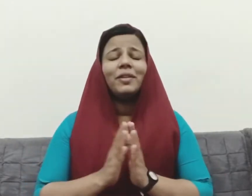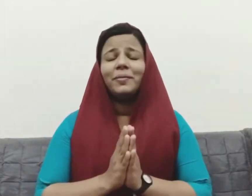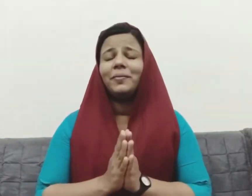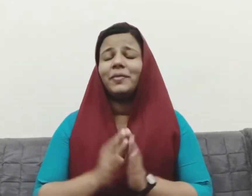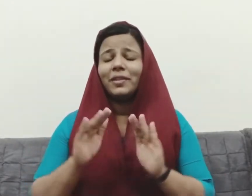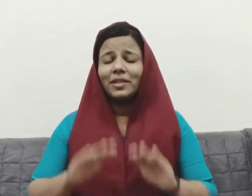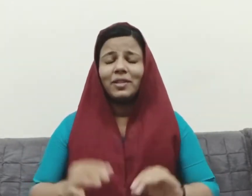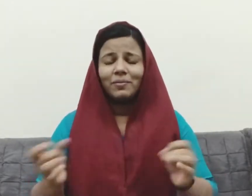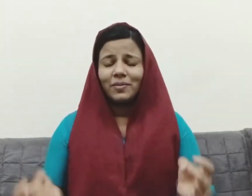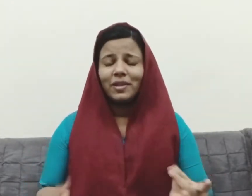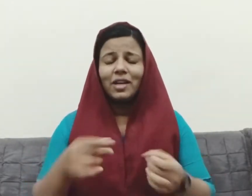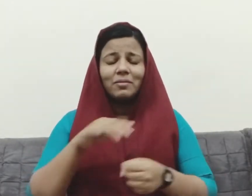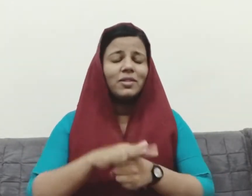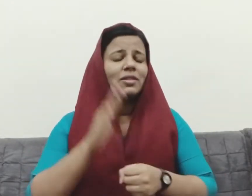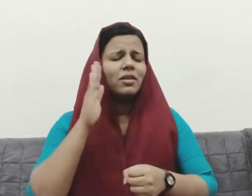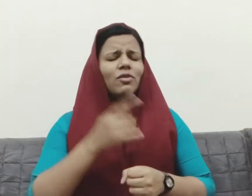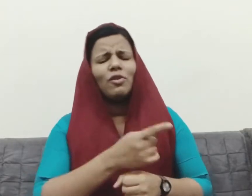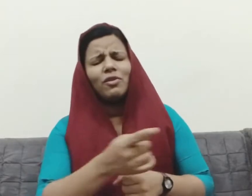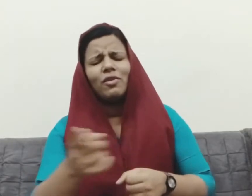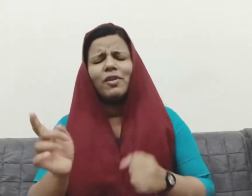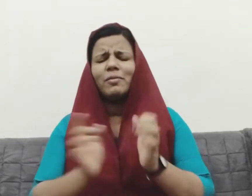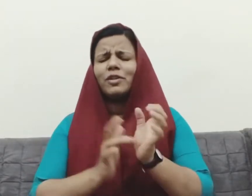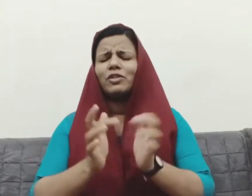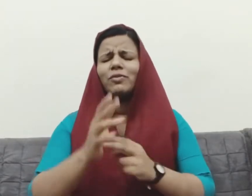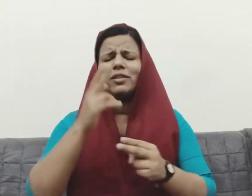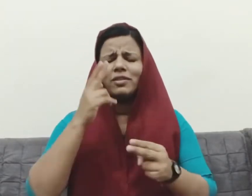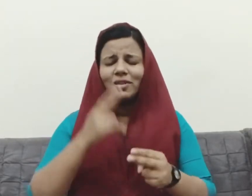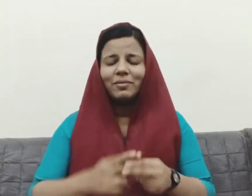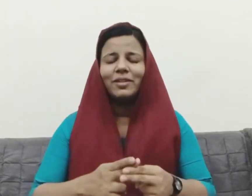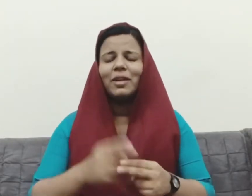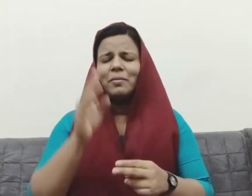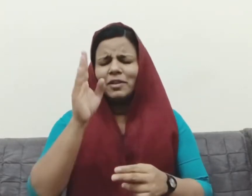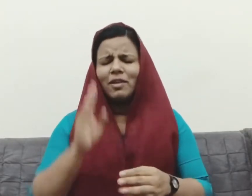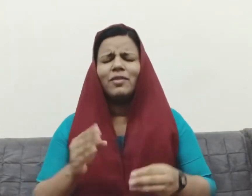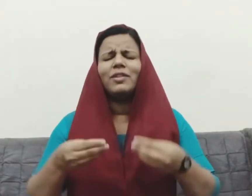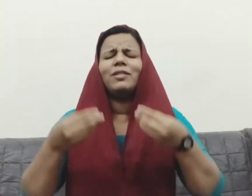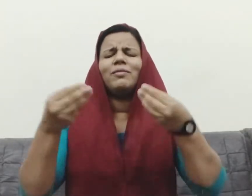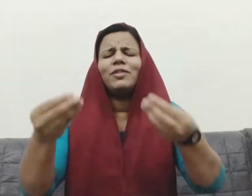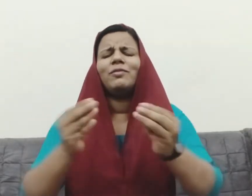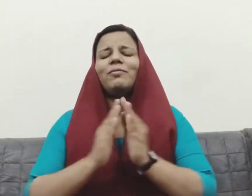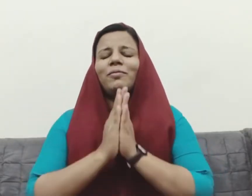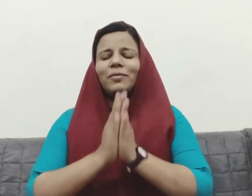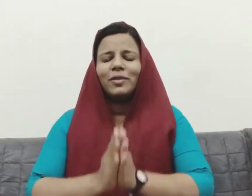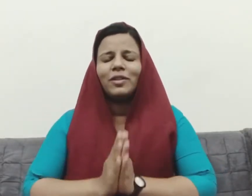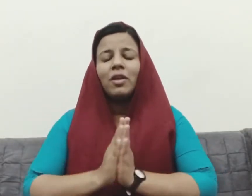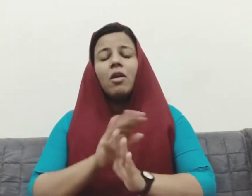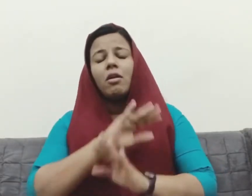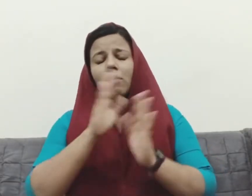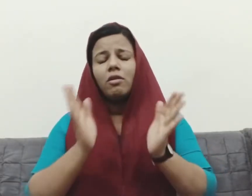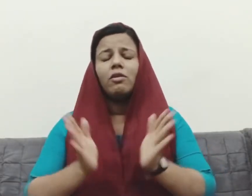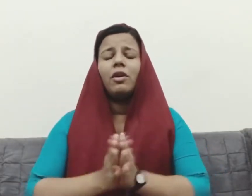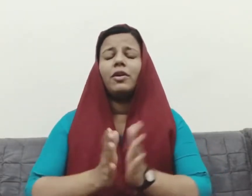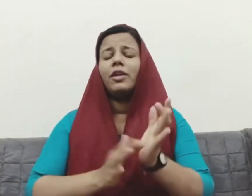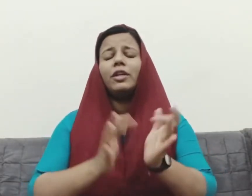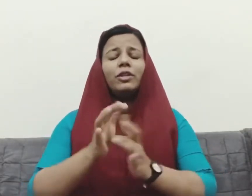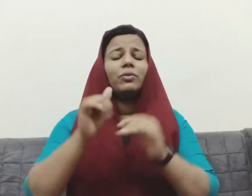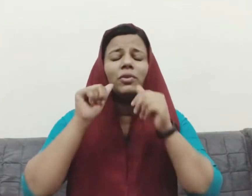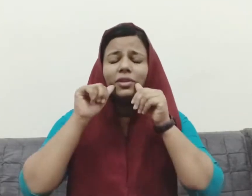അപ്പോൾ ഈ പ്രഭാതത്തിൽ ഈ ശബ്ദം കേൾക്കുന്ന എല്ലാവരെയും യേശു ക്രിസ്തുവിൻ്റെ നാമത്തിൽ പിതാവിൻ്റെ കരങ്ങളിലേക്ക് തന്ന് പ്രാർത്ഥിക്കുന്നു. എല്ലാവരെയും കർത്താവ്